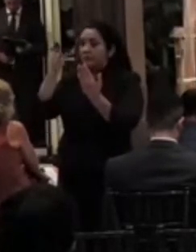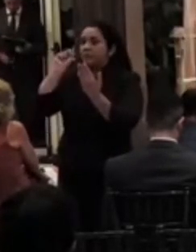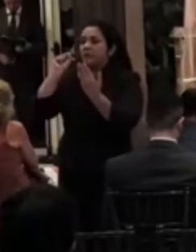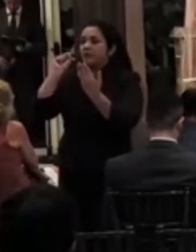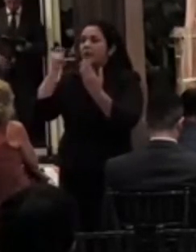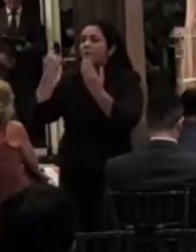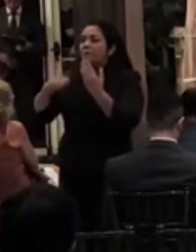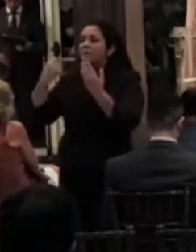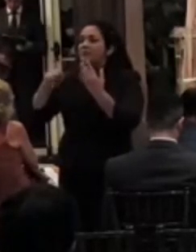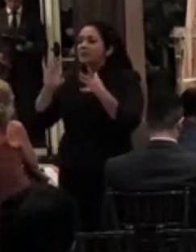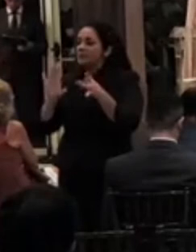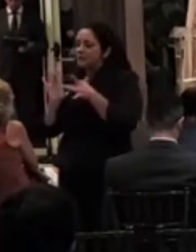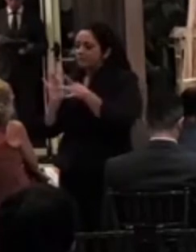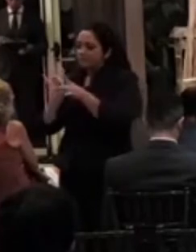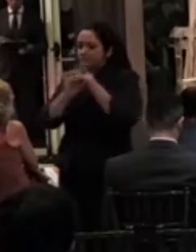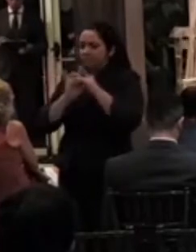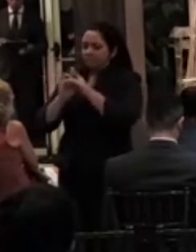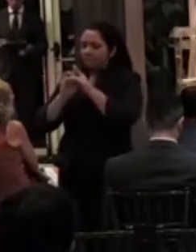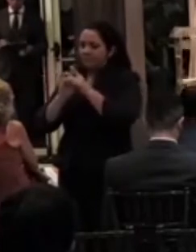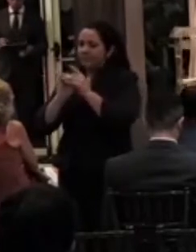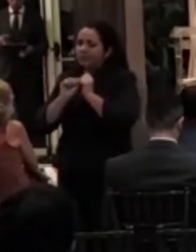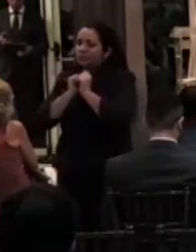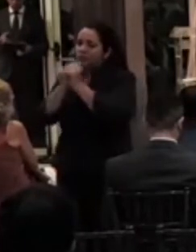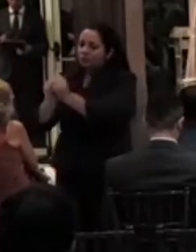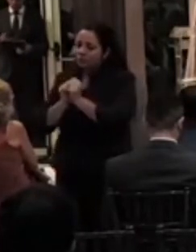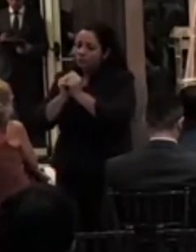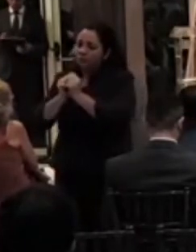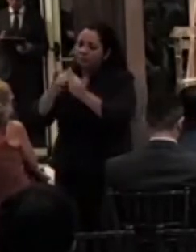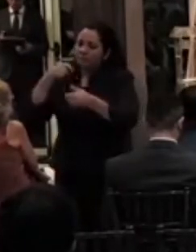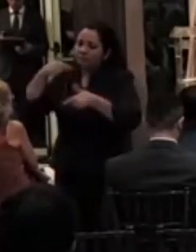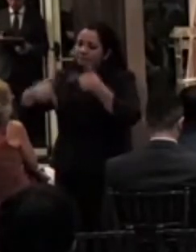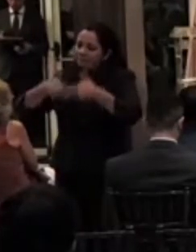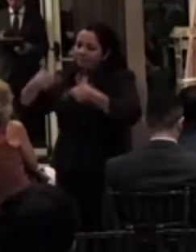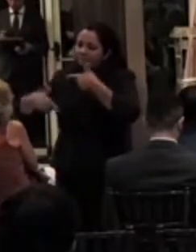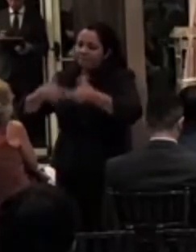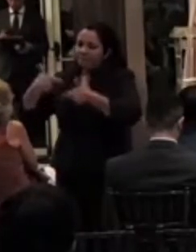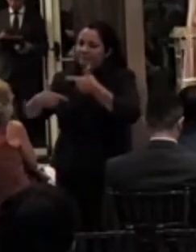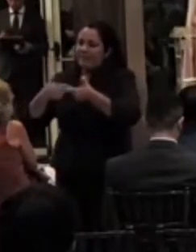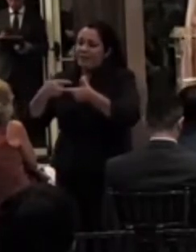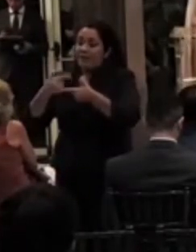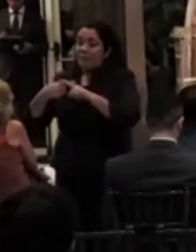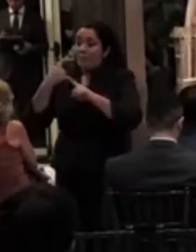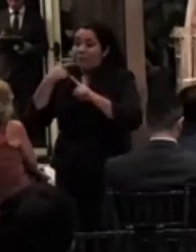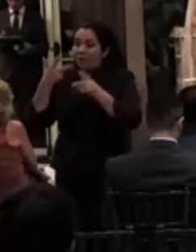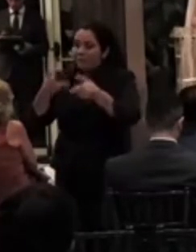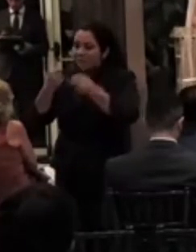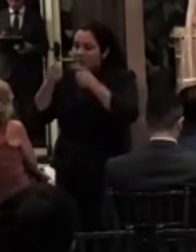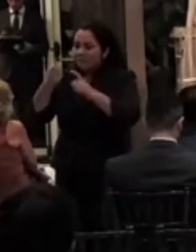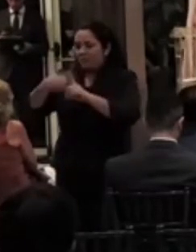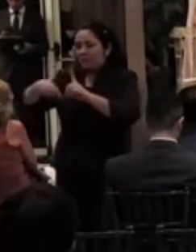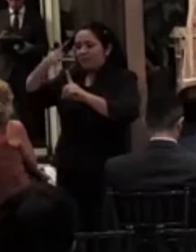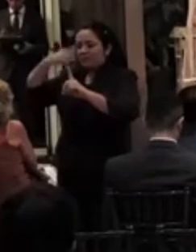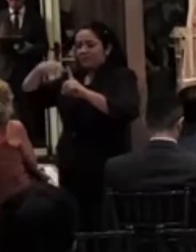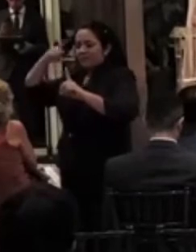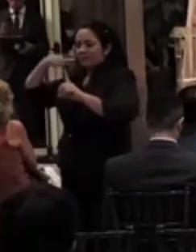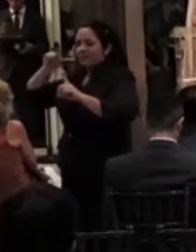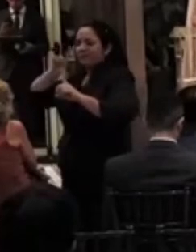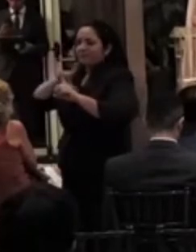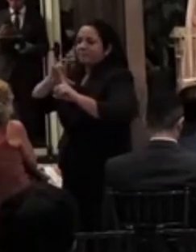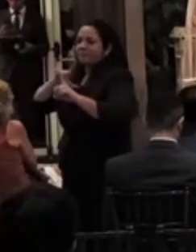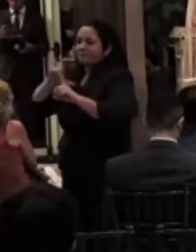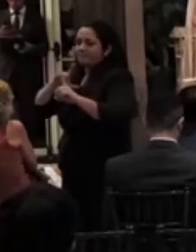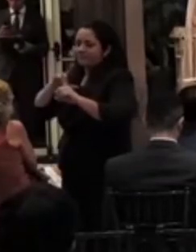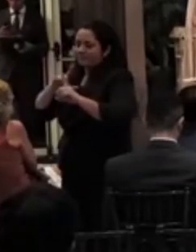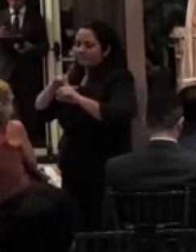necessária resistência. O retrocesso ameaçou avançar sobre a psicologia. Esperavam que